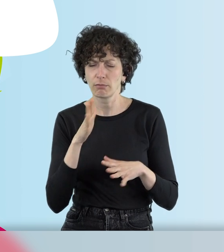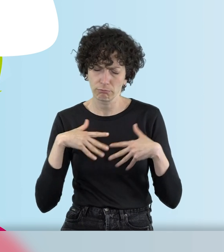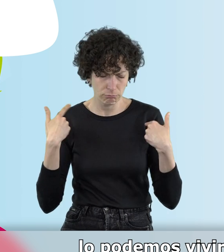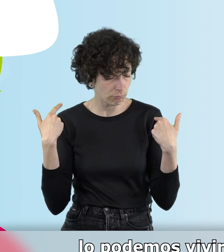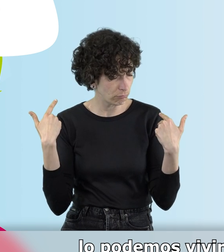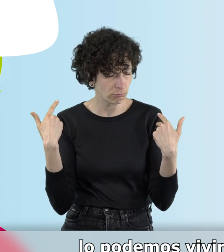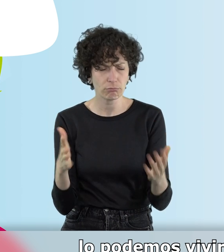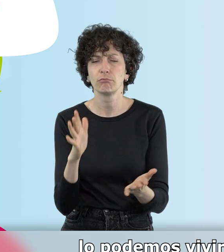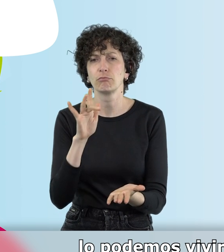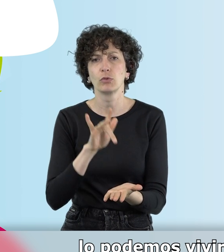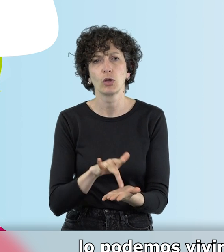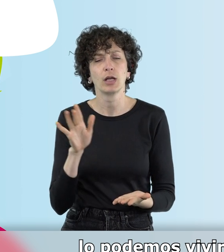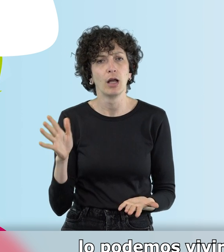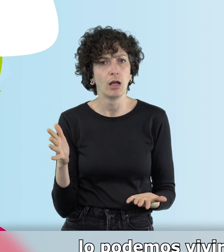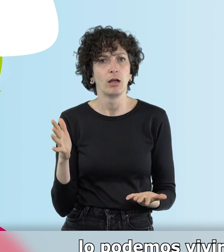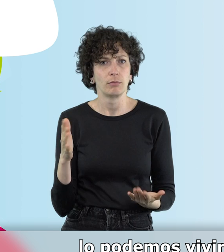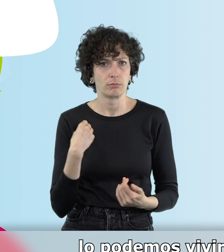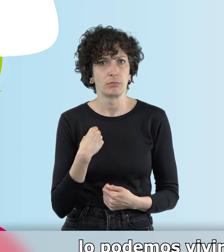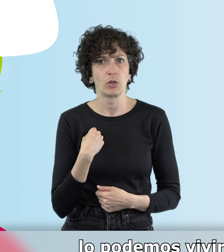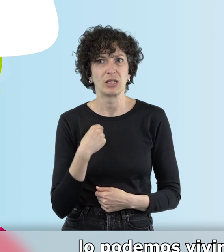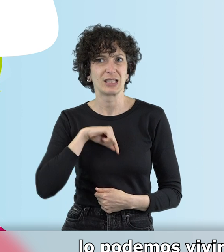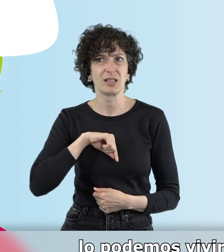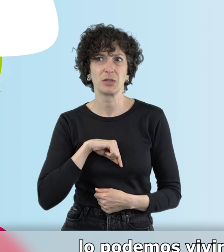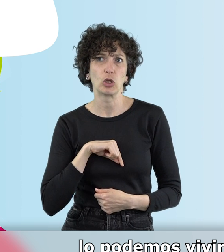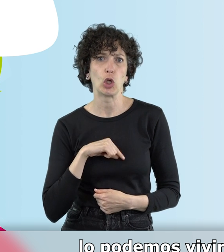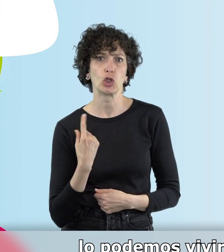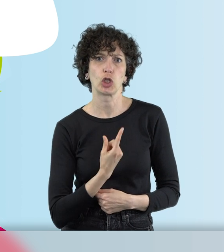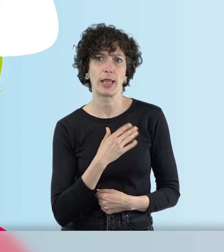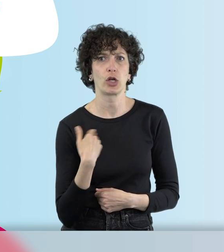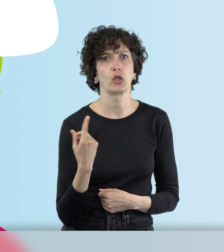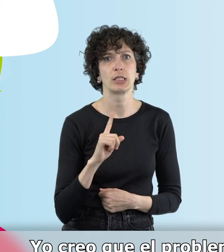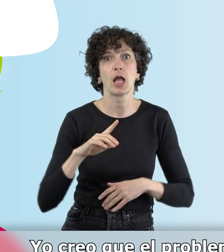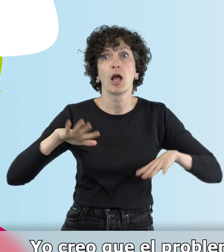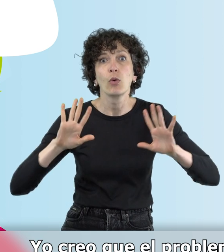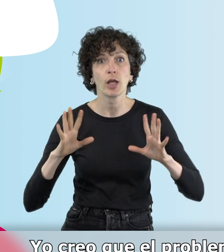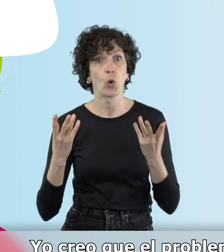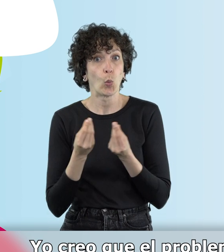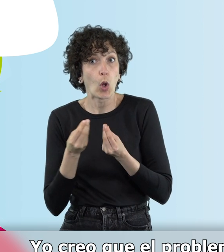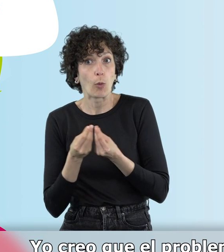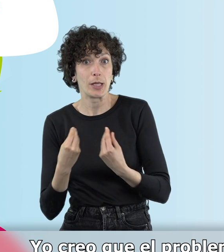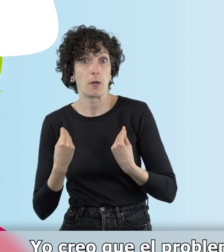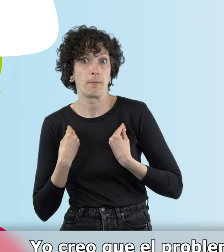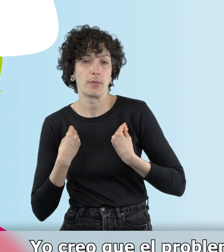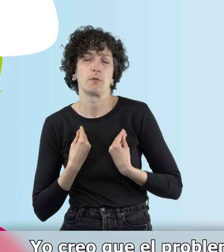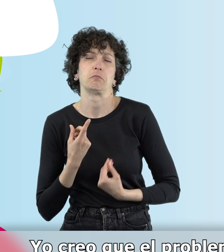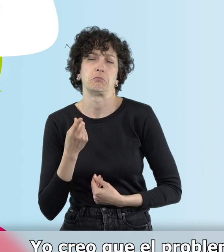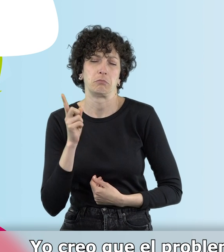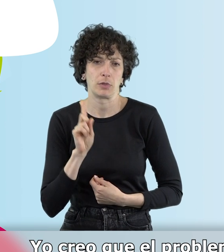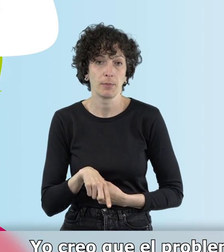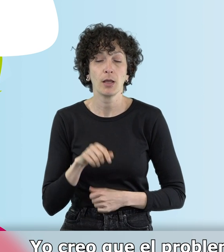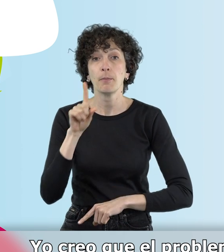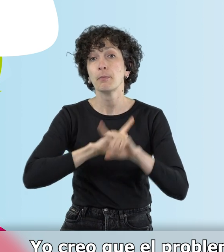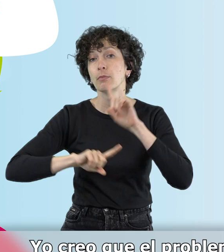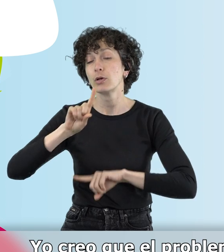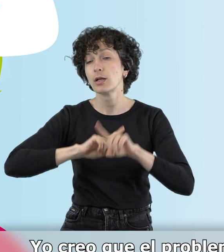edad, lo podemos vivir el sentimiento de soledad no deseada viviendo acompañados. Entonces yo creo que el problema está